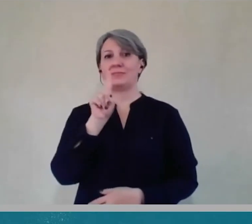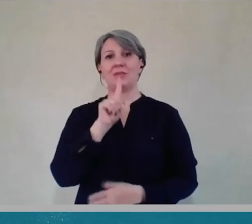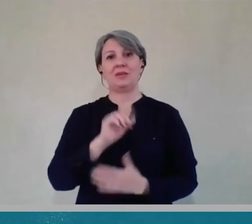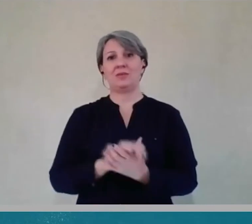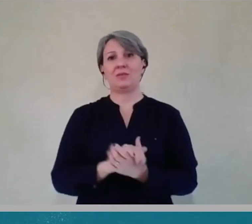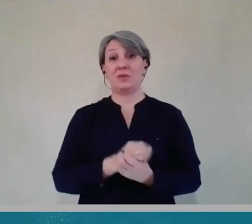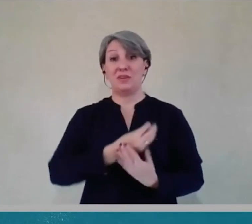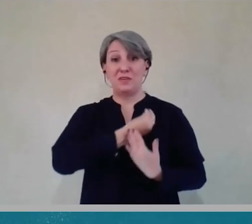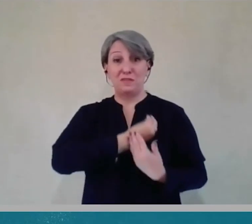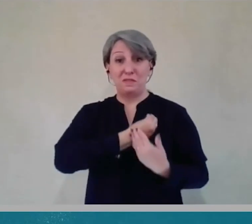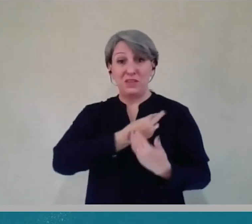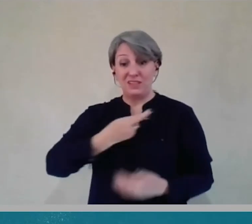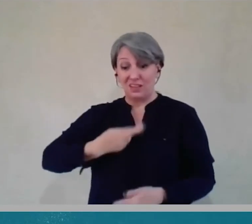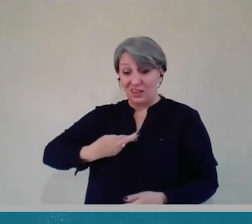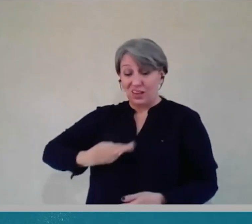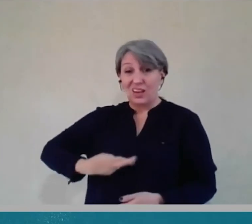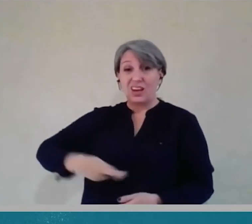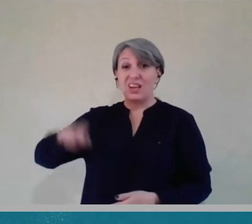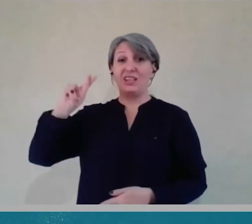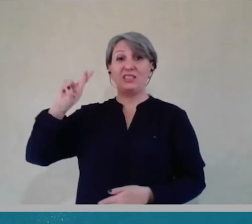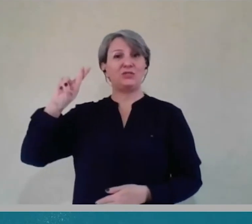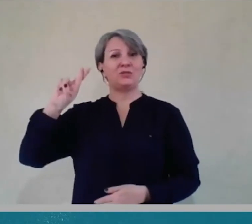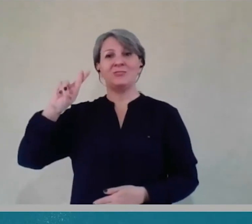me dizer, a vida religiosa não tem prazer.